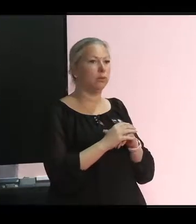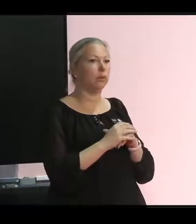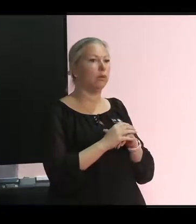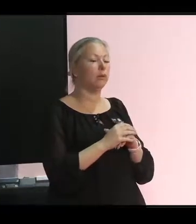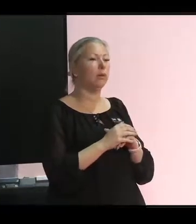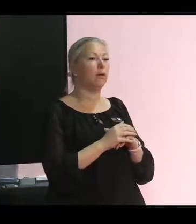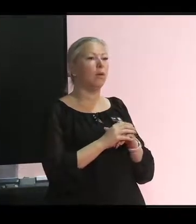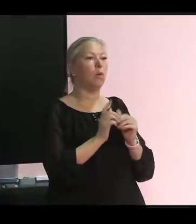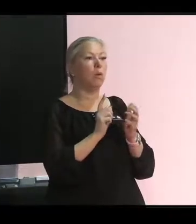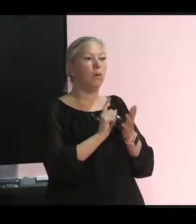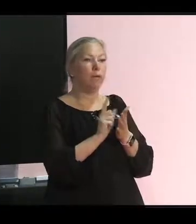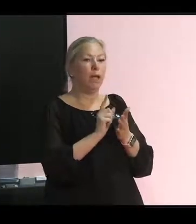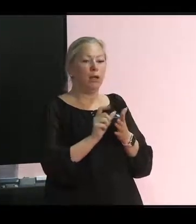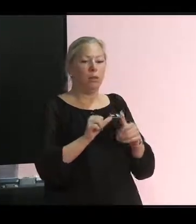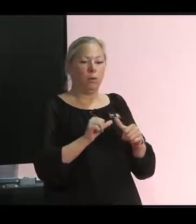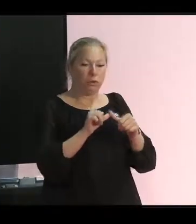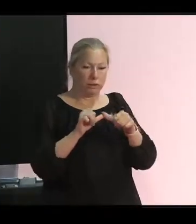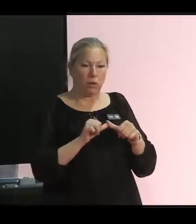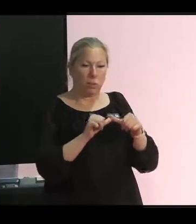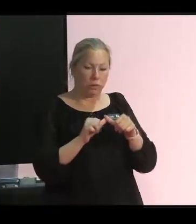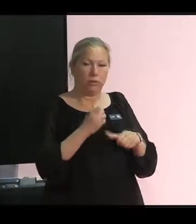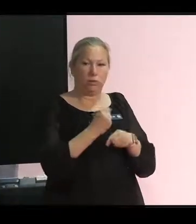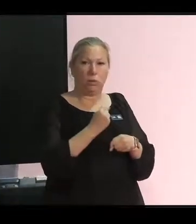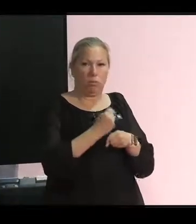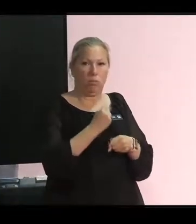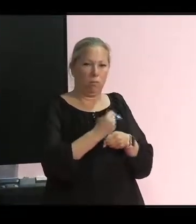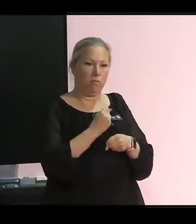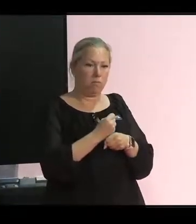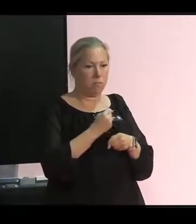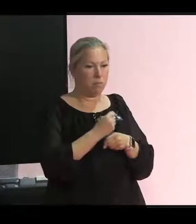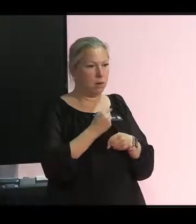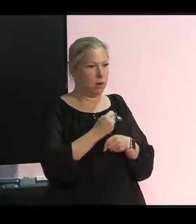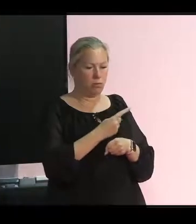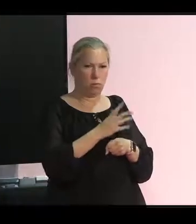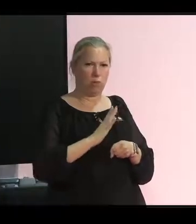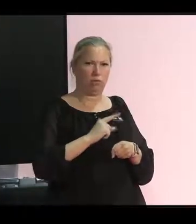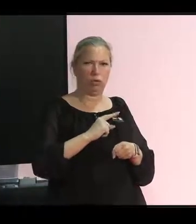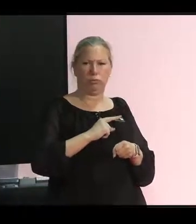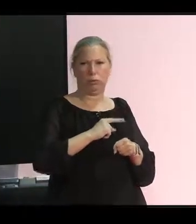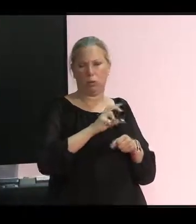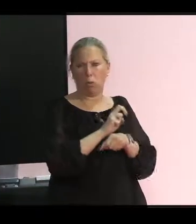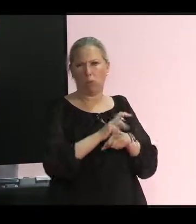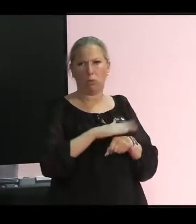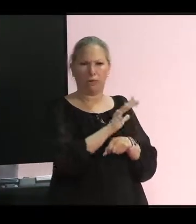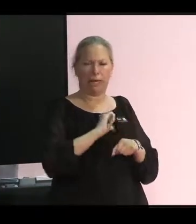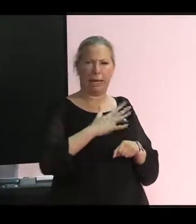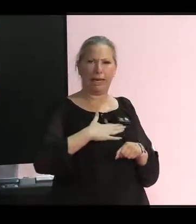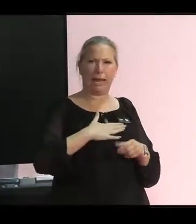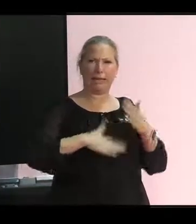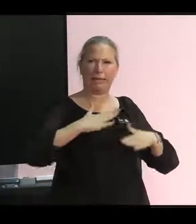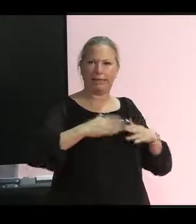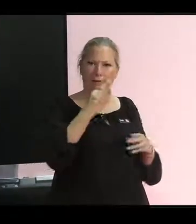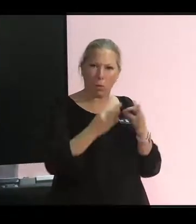Oftast så är organisationerna som jobbar med det här väldigt insatta i sin egen fråga och vet hur man kan